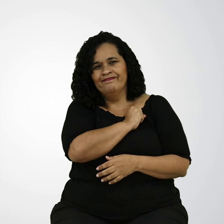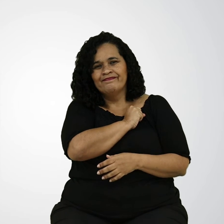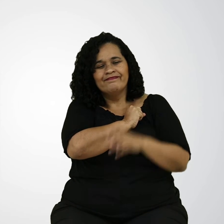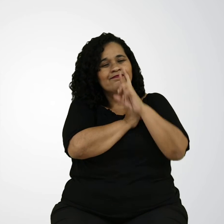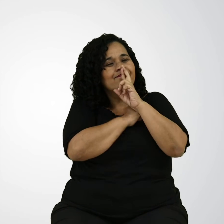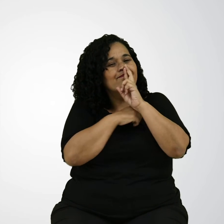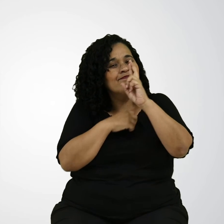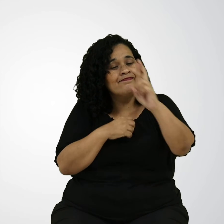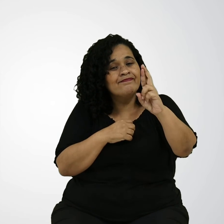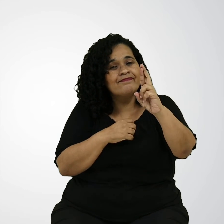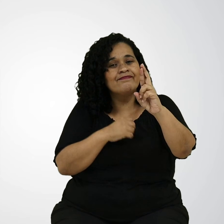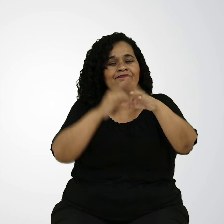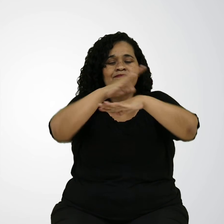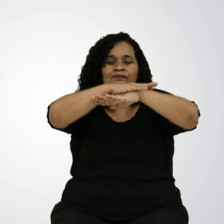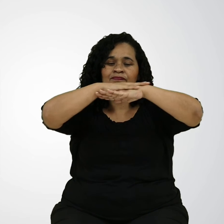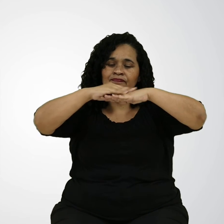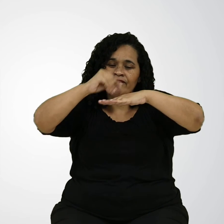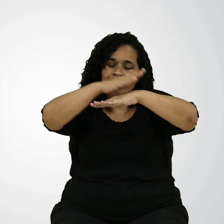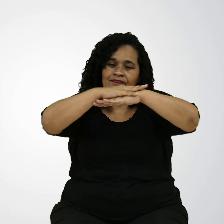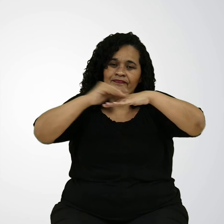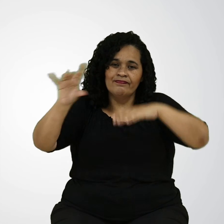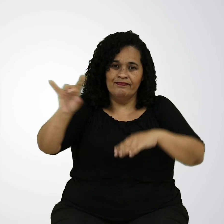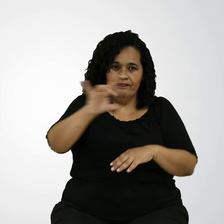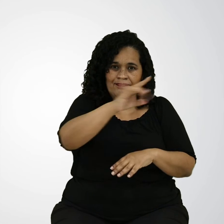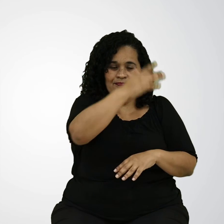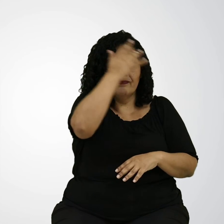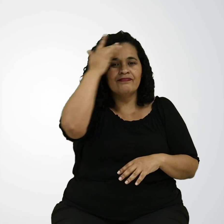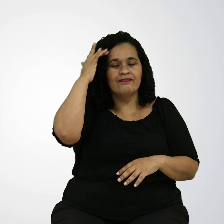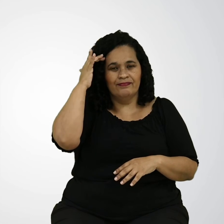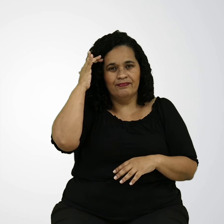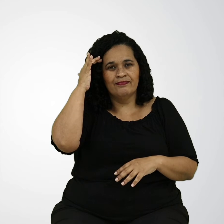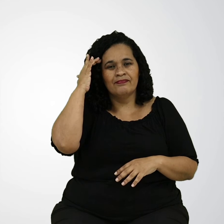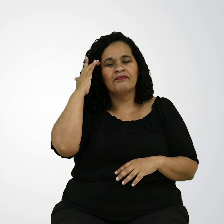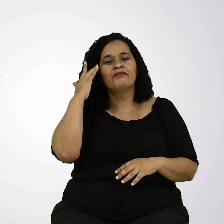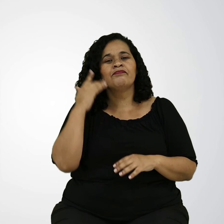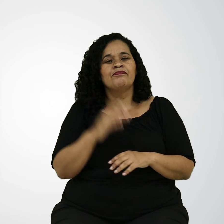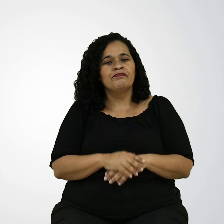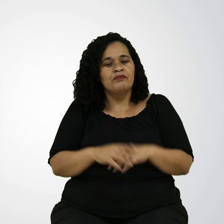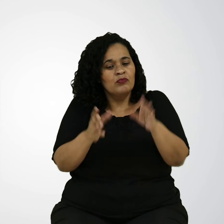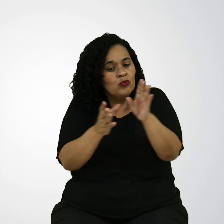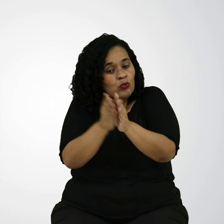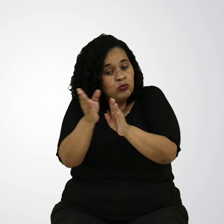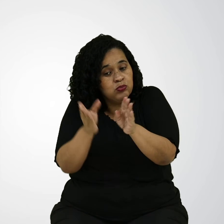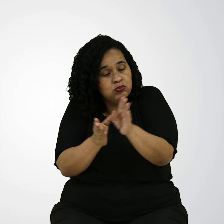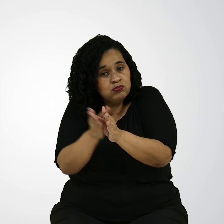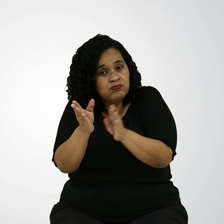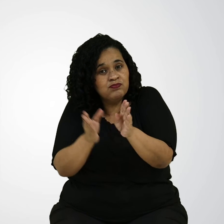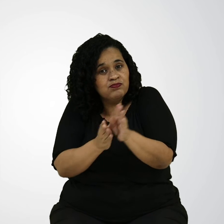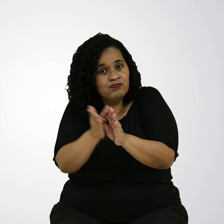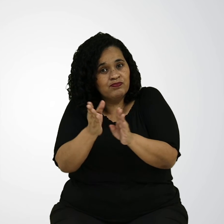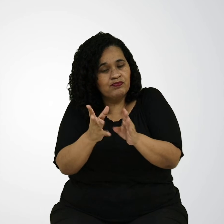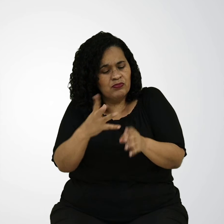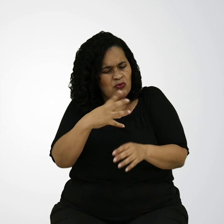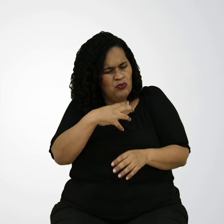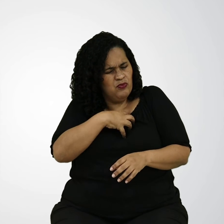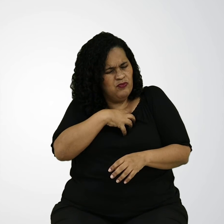responder a cada um. Interessante, porque aqui há uma orientação, inclusive, relacionada à nossa forma